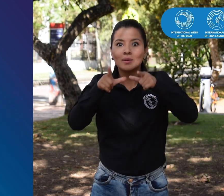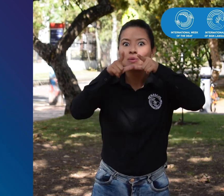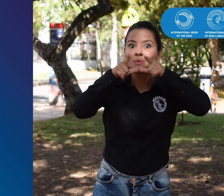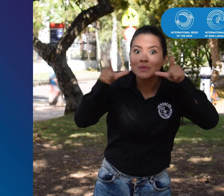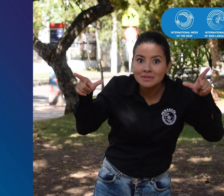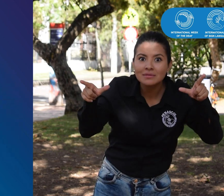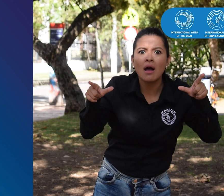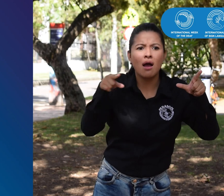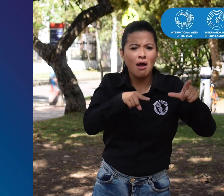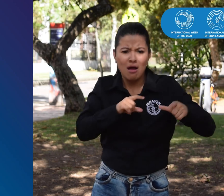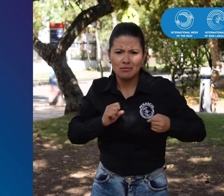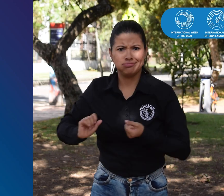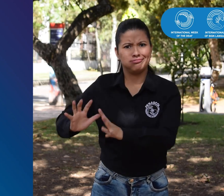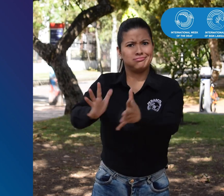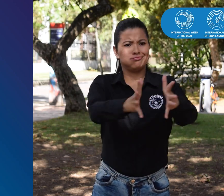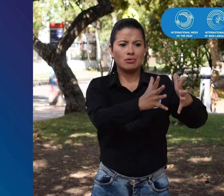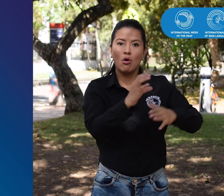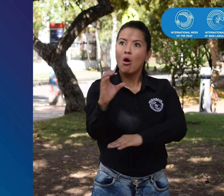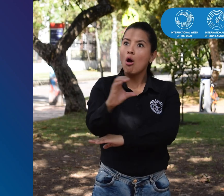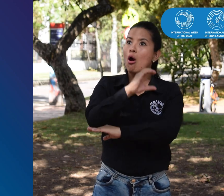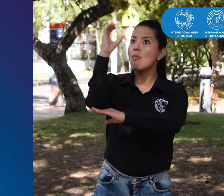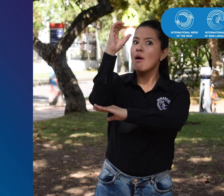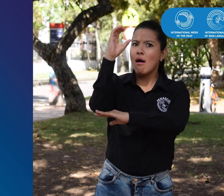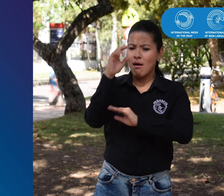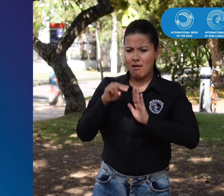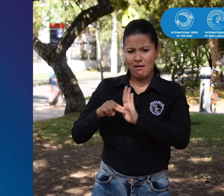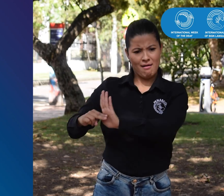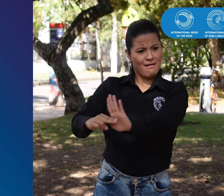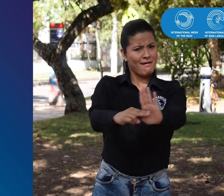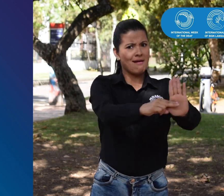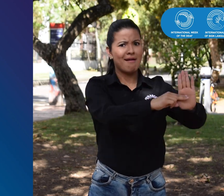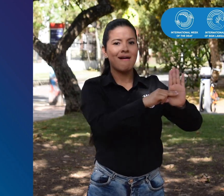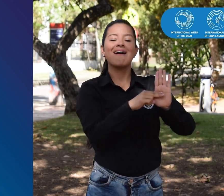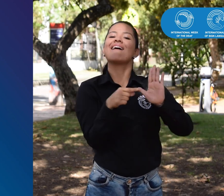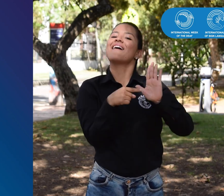colombiana en su Artículo 9